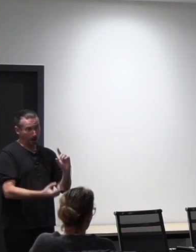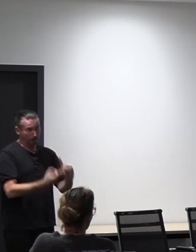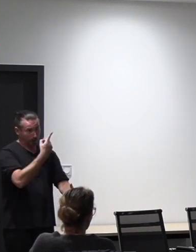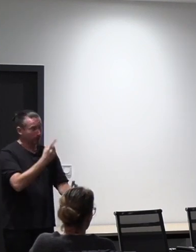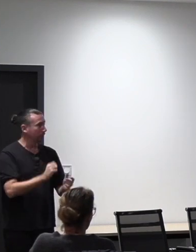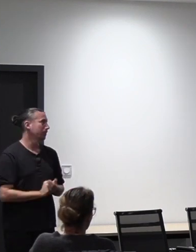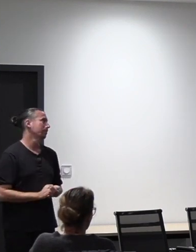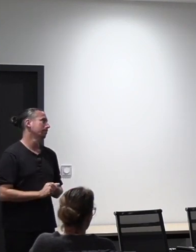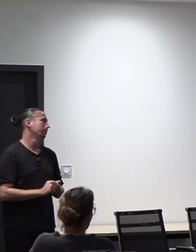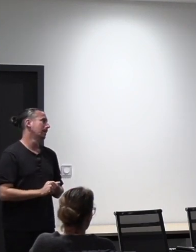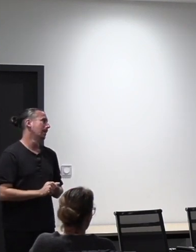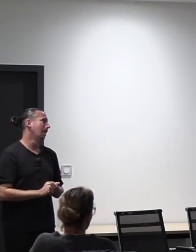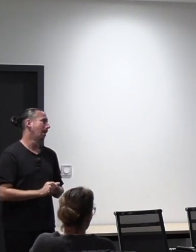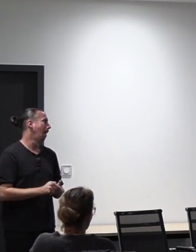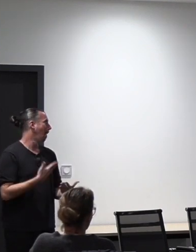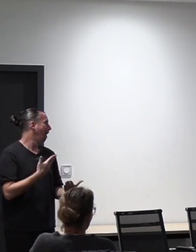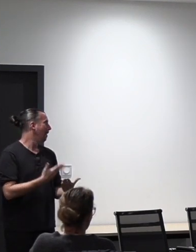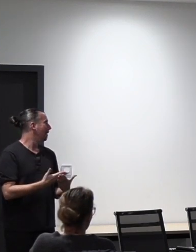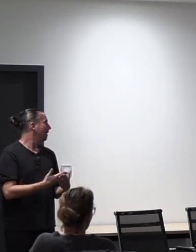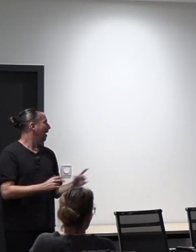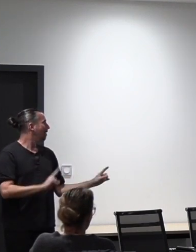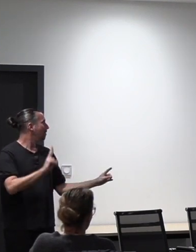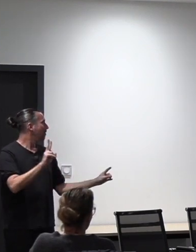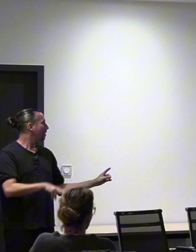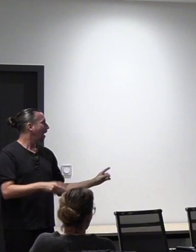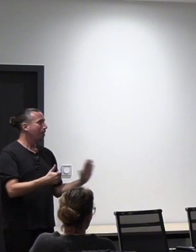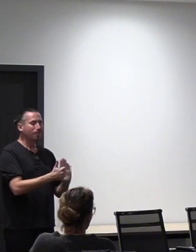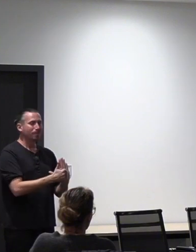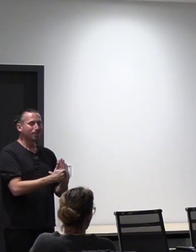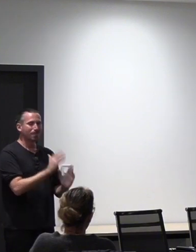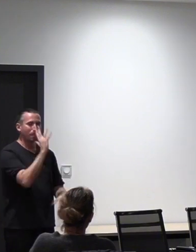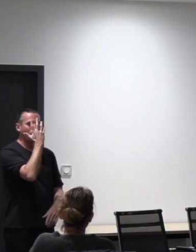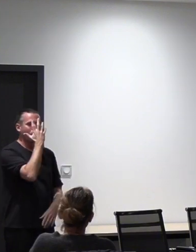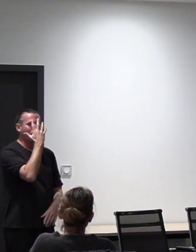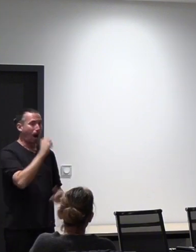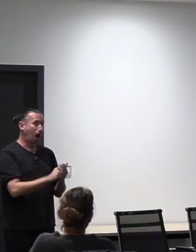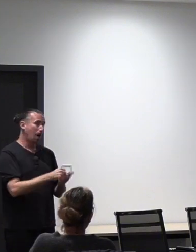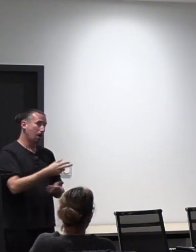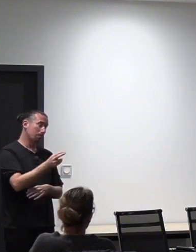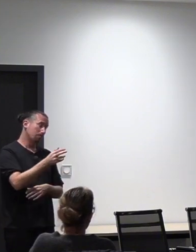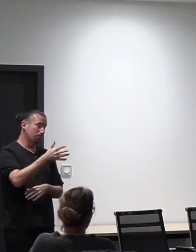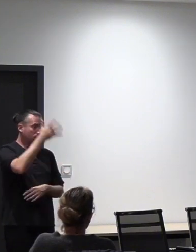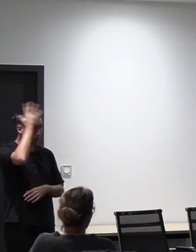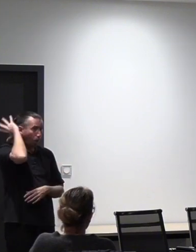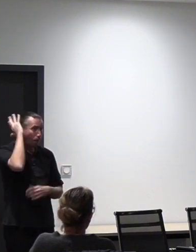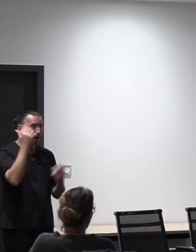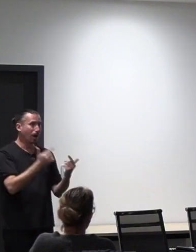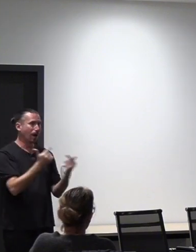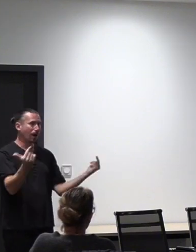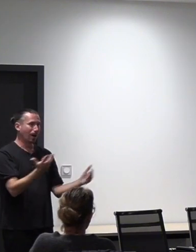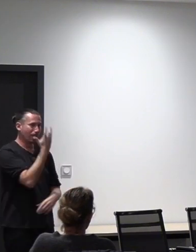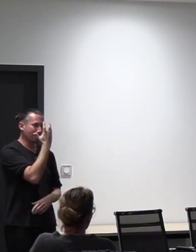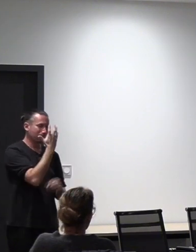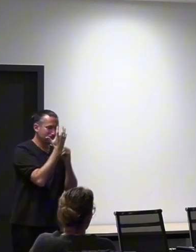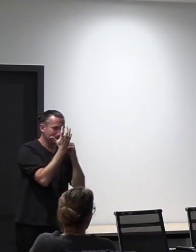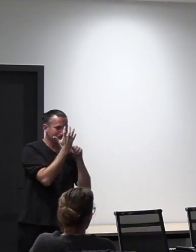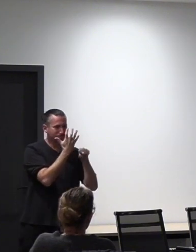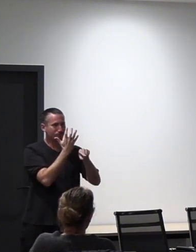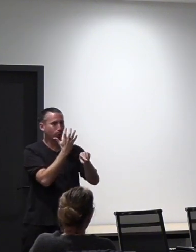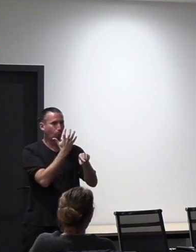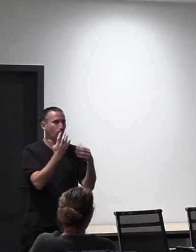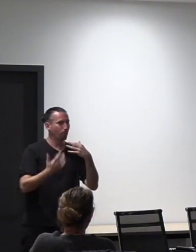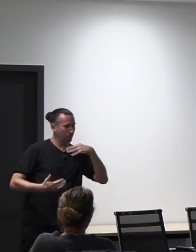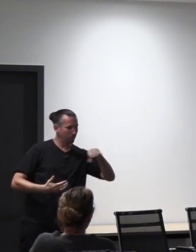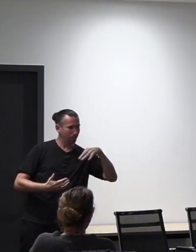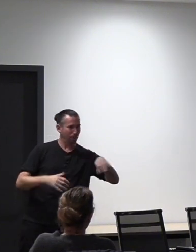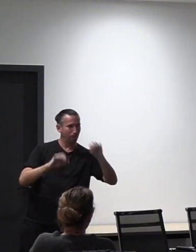personnage, ça vient du masque que mettaient les Grecs et les Romains avec un petit trou persona à travers lequel on parlait. Donc le personnage peut